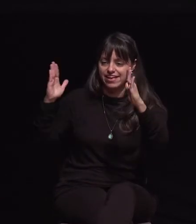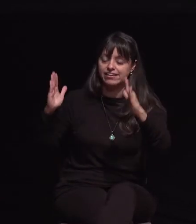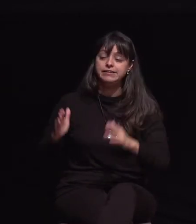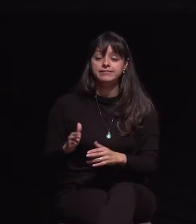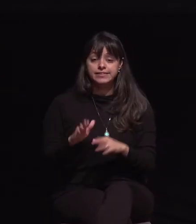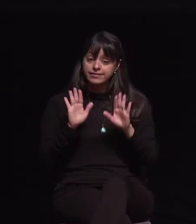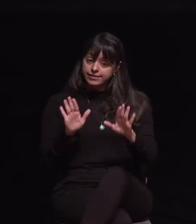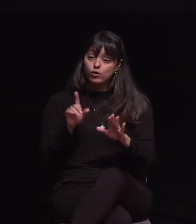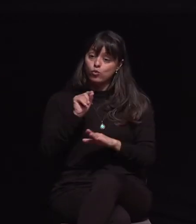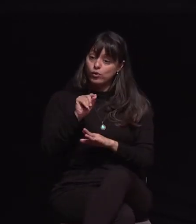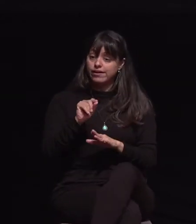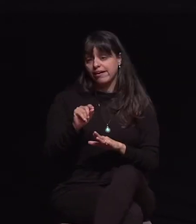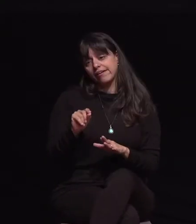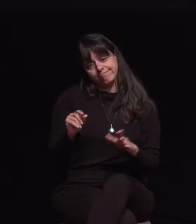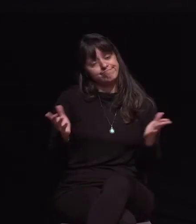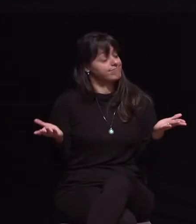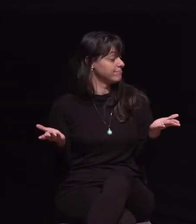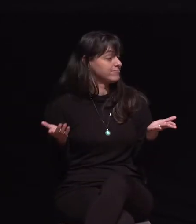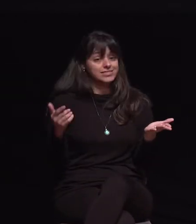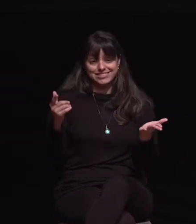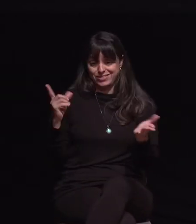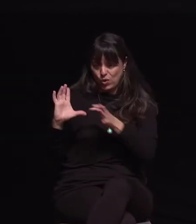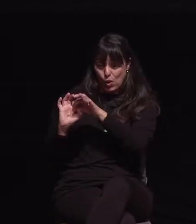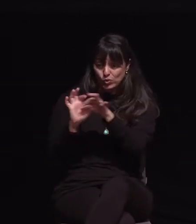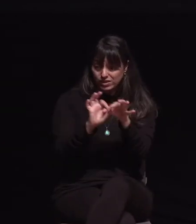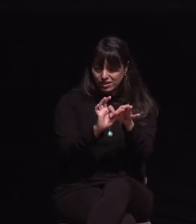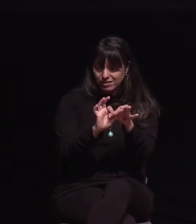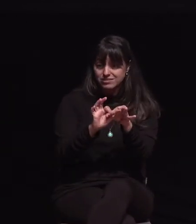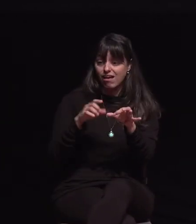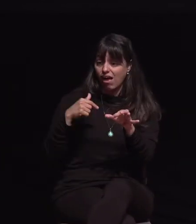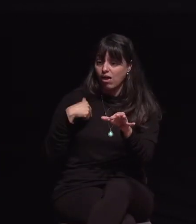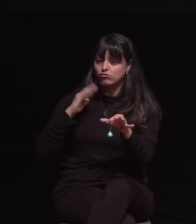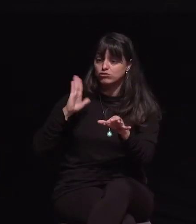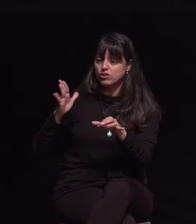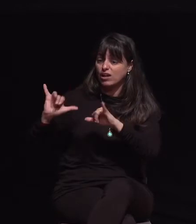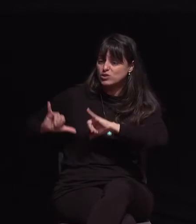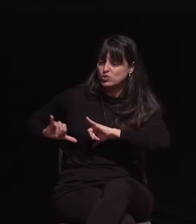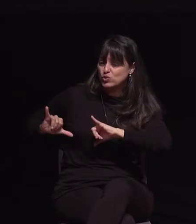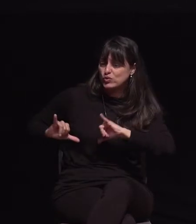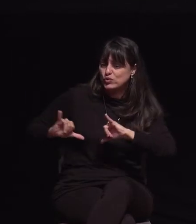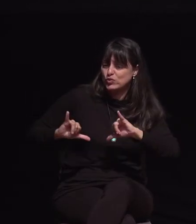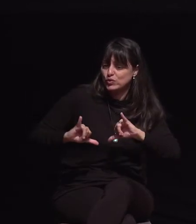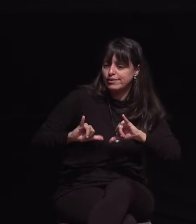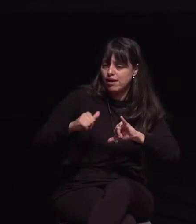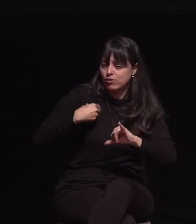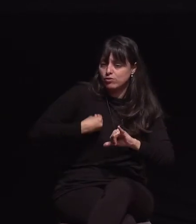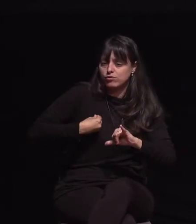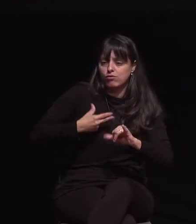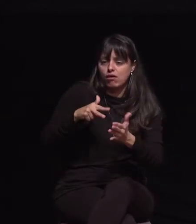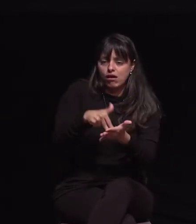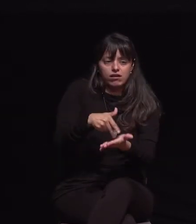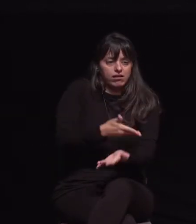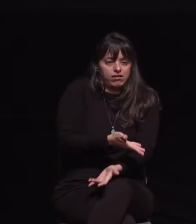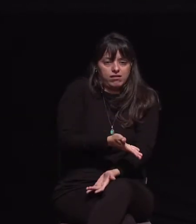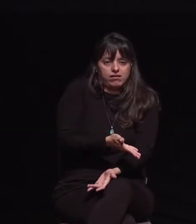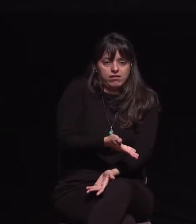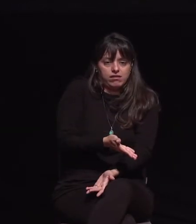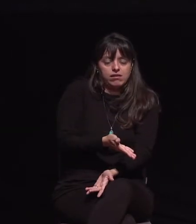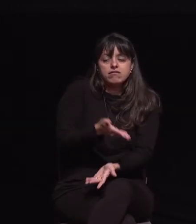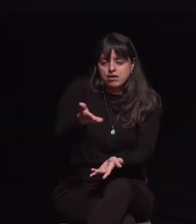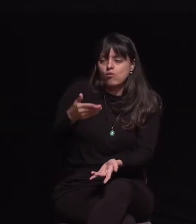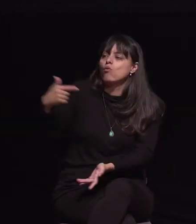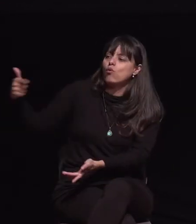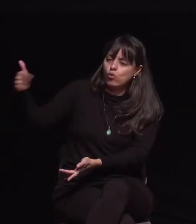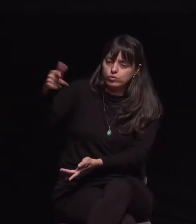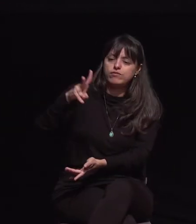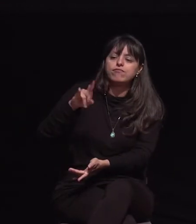vocês, eu passei também. E estou aqui. E tem outros por aí. Então, eu acho que isso é que vai garantir